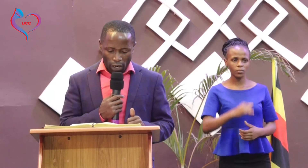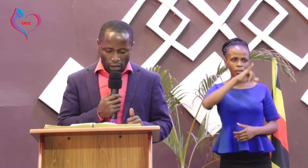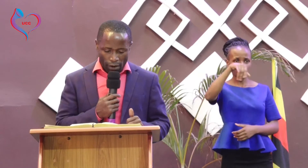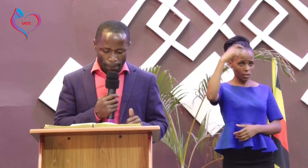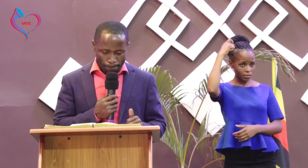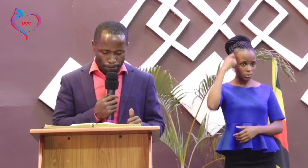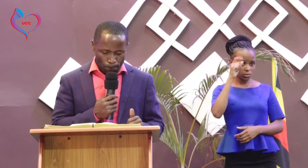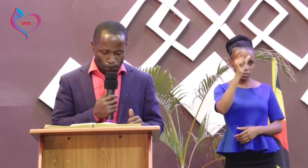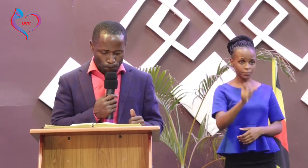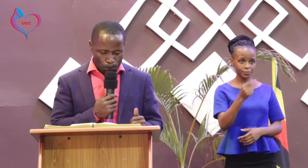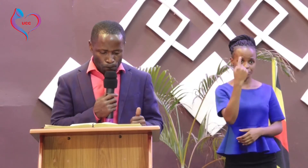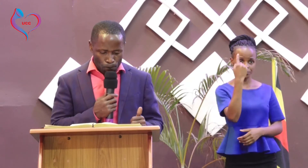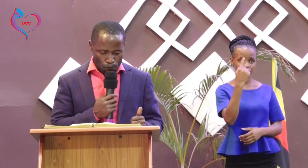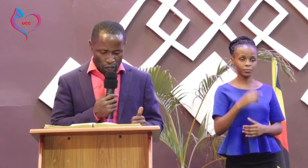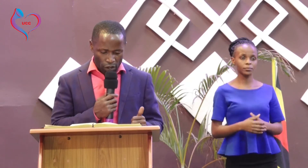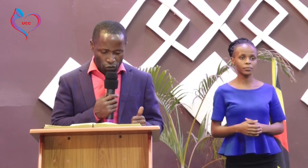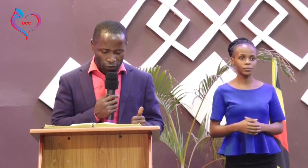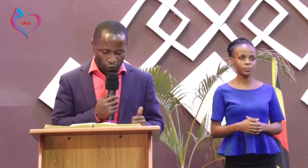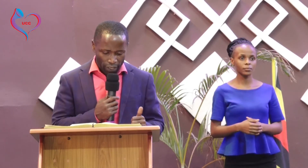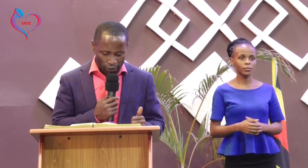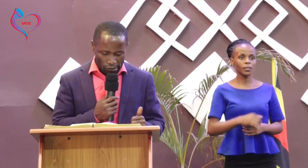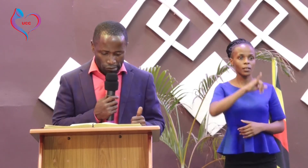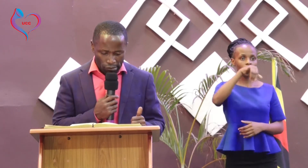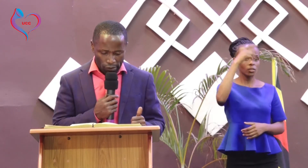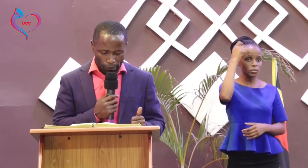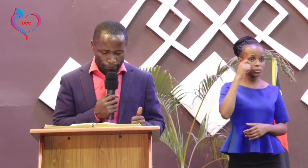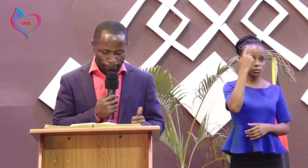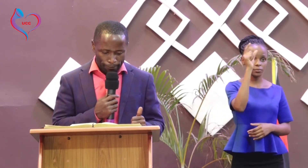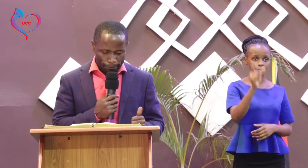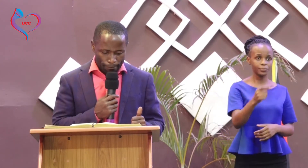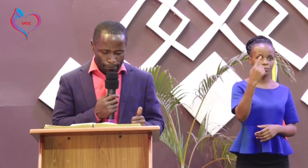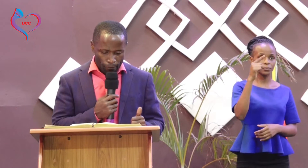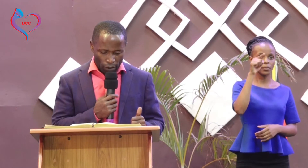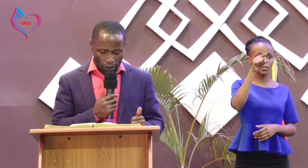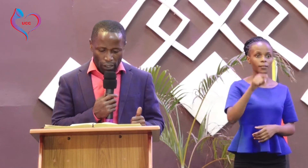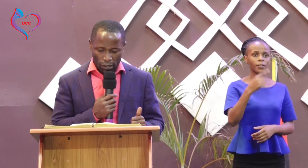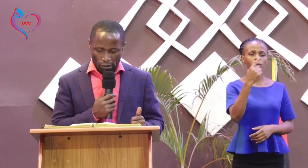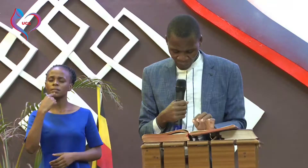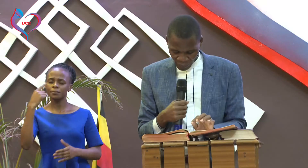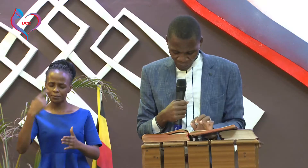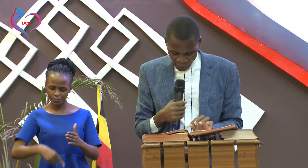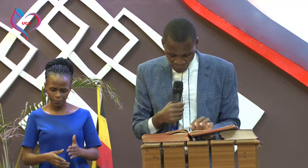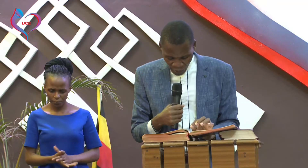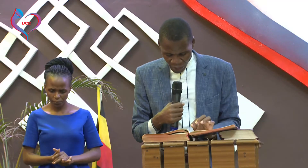chapter 1. Tuli mu Yoswa sura soka. Can you read for us? Okuva ku soka. Yes.